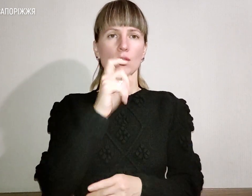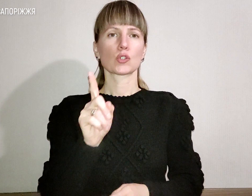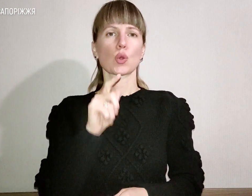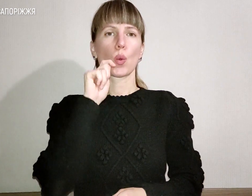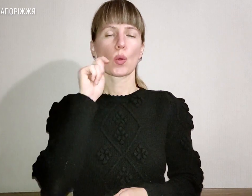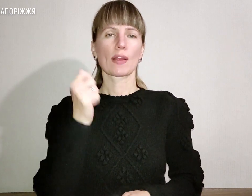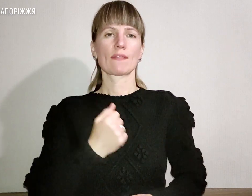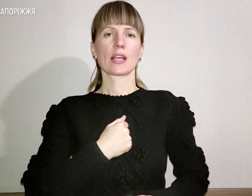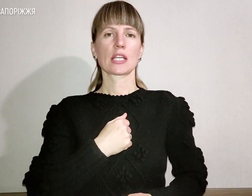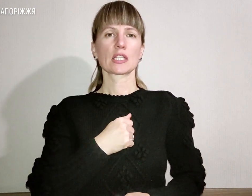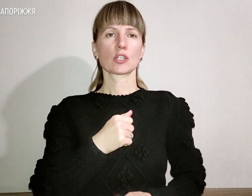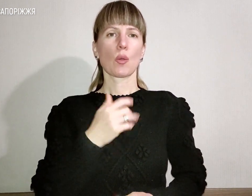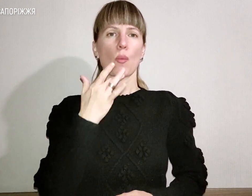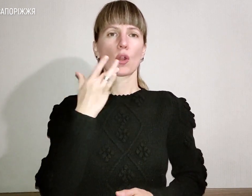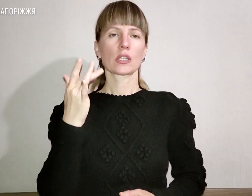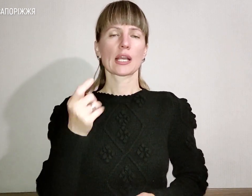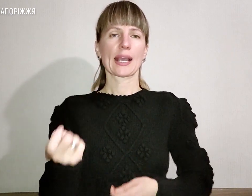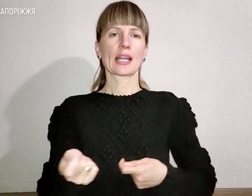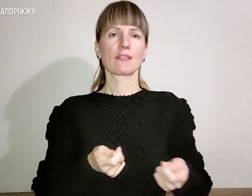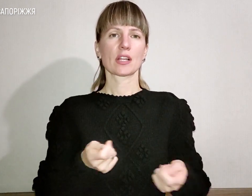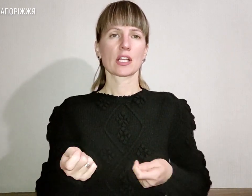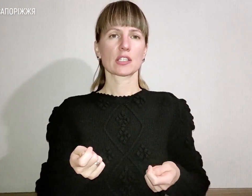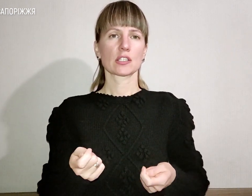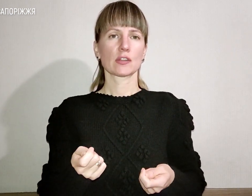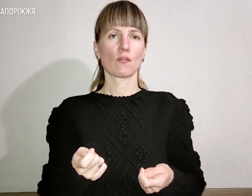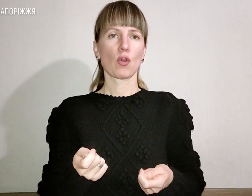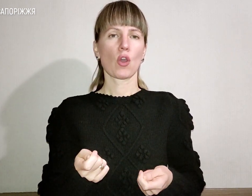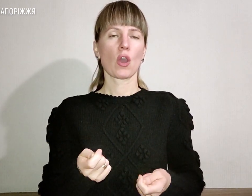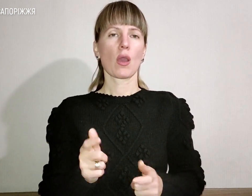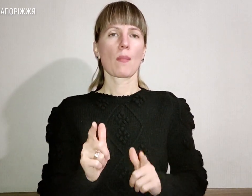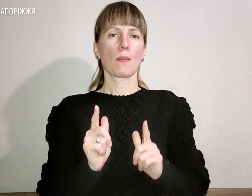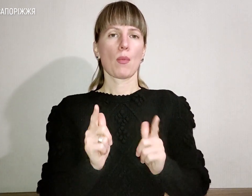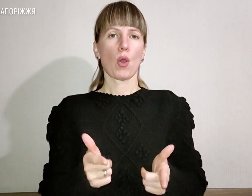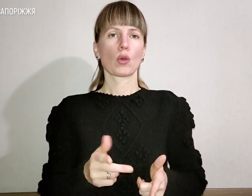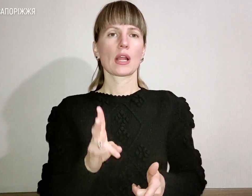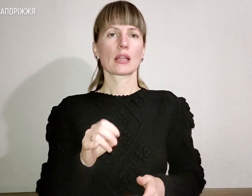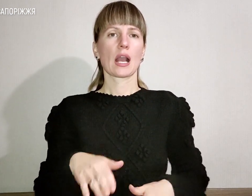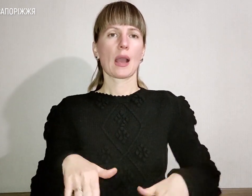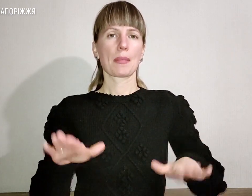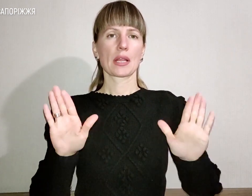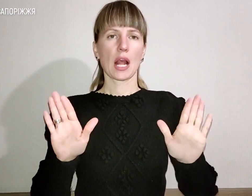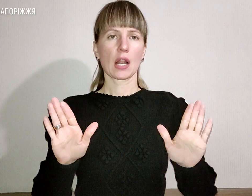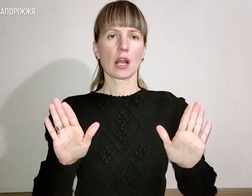військо, військово-політичне керівництво нібито погодилось на капітуляцію.